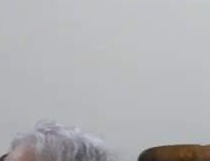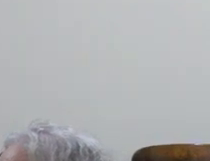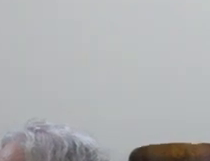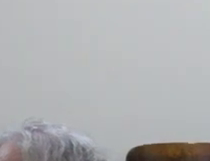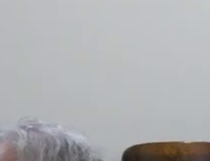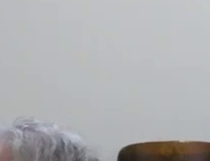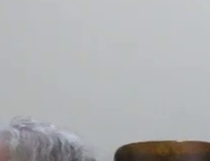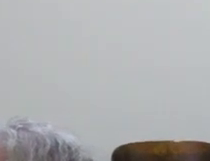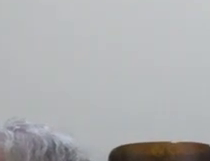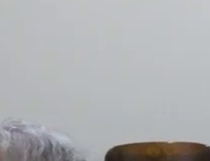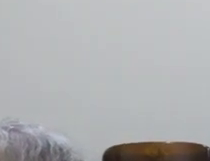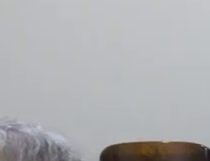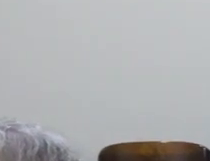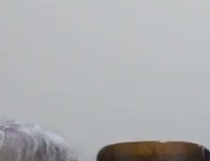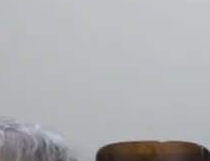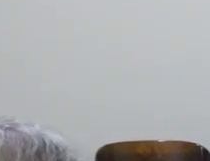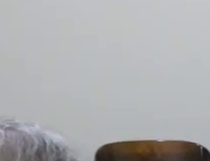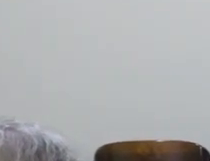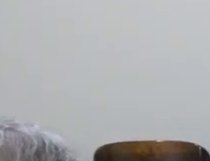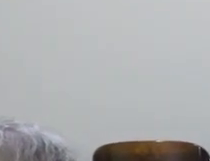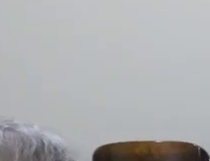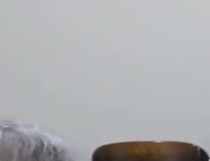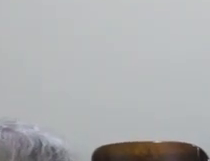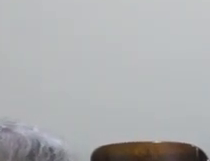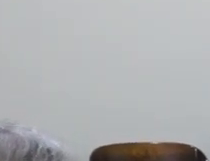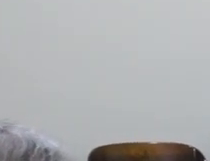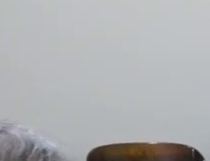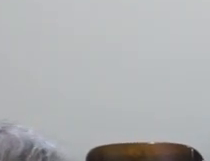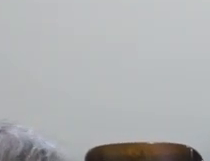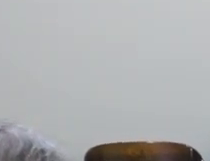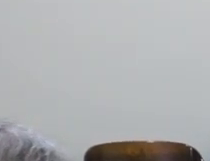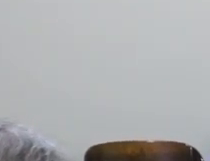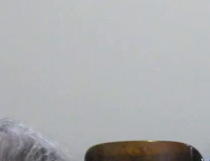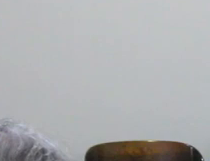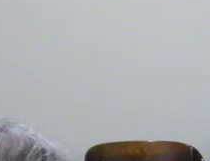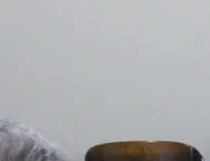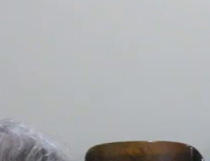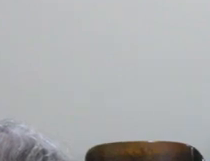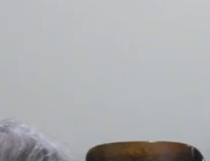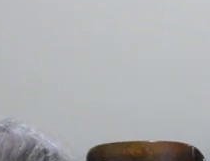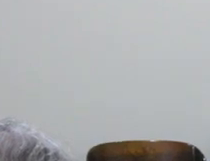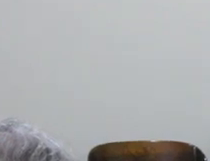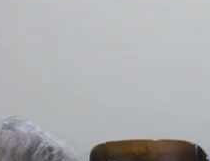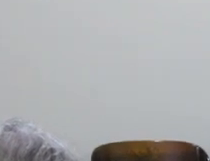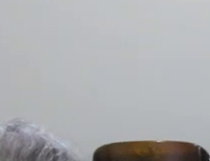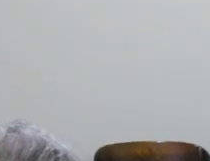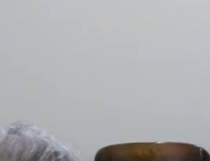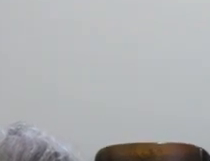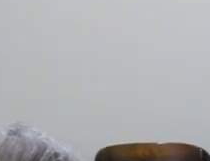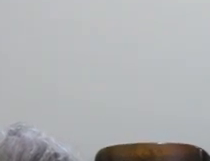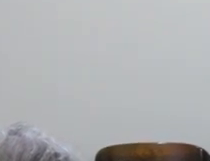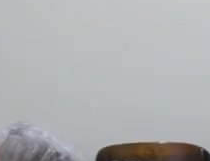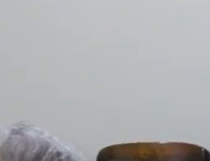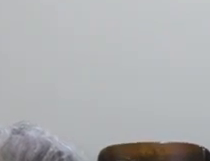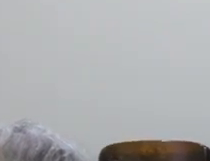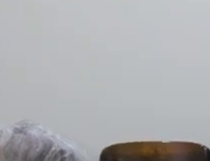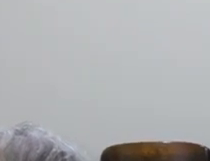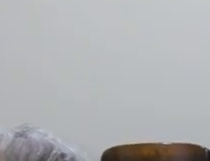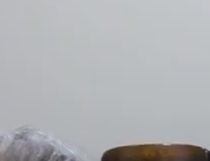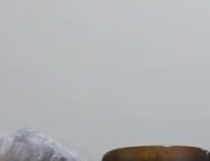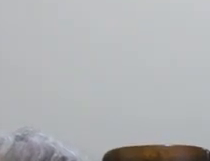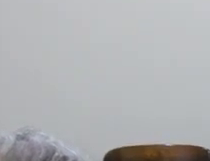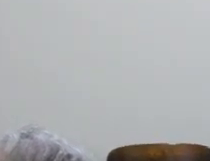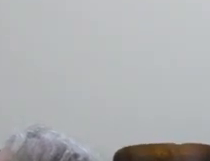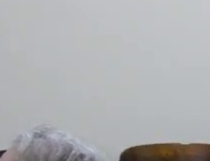Recentemente tivemos um evento e não conseguimos trazer gente porque os hotéis estavam para funcionários da área portuária. Nós,